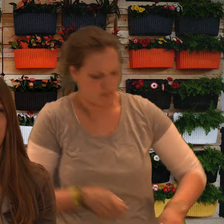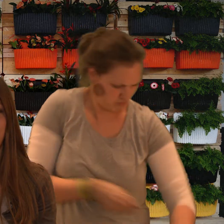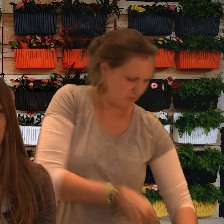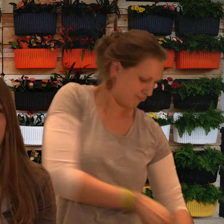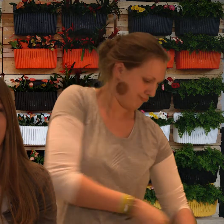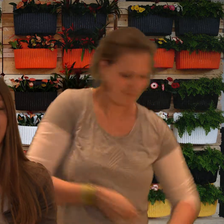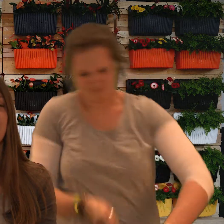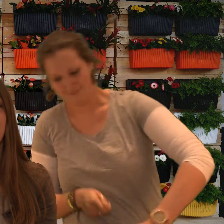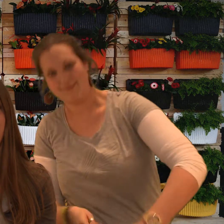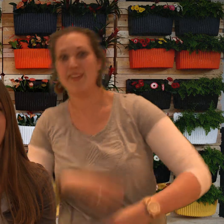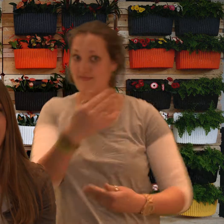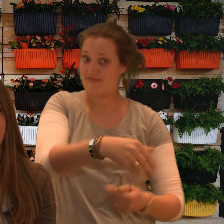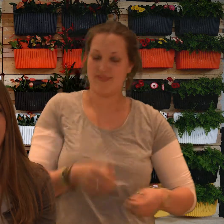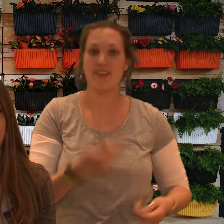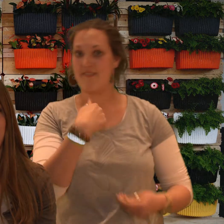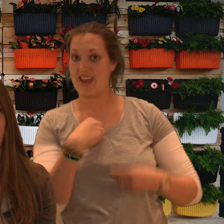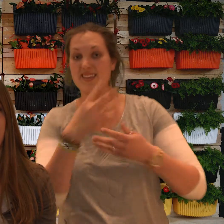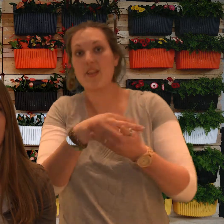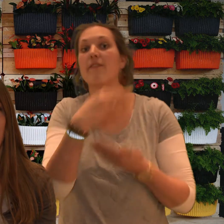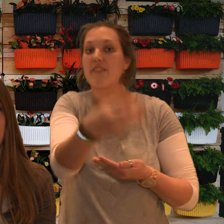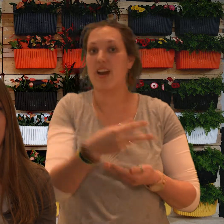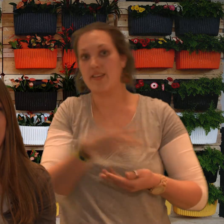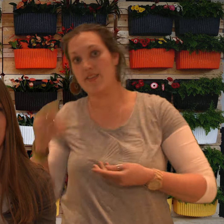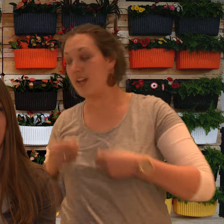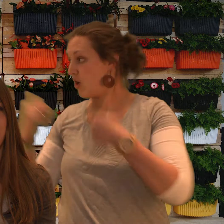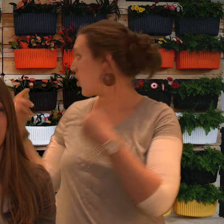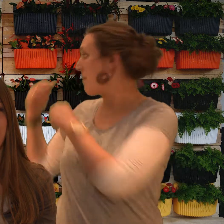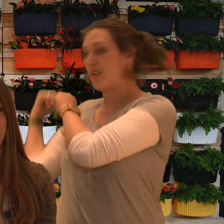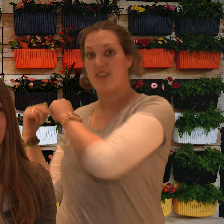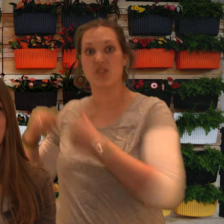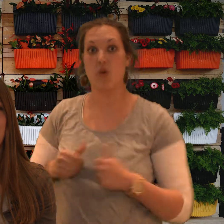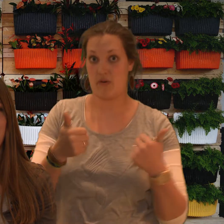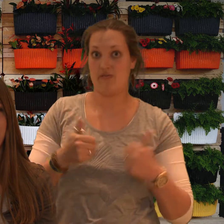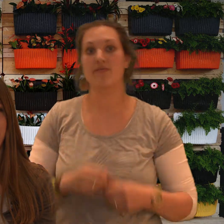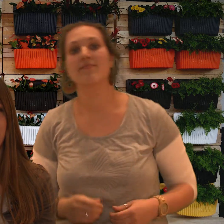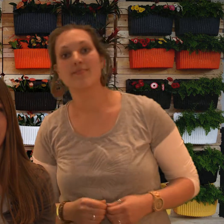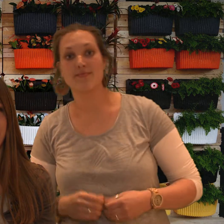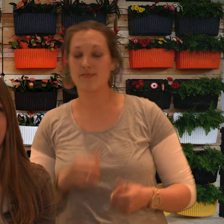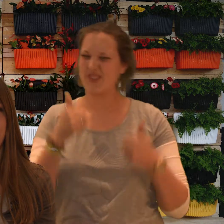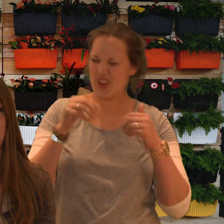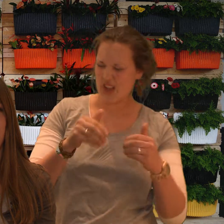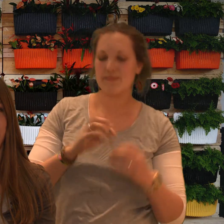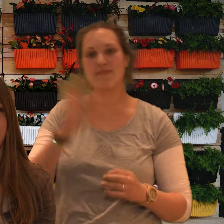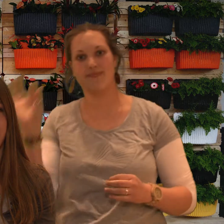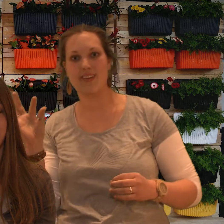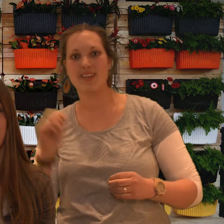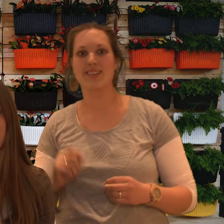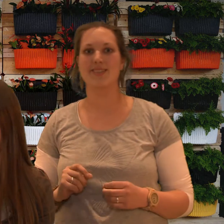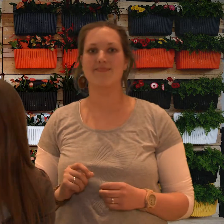voor het nieuwe seizoen? Dan stellen wij je graag voor aan de Urban Green Store. Dat is de specialist...